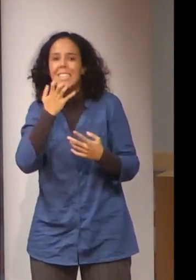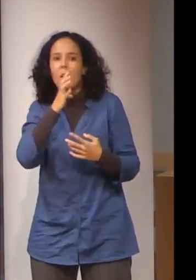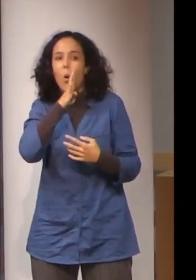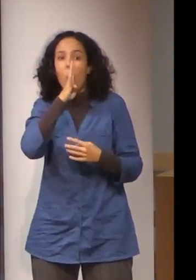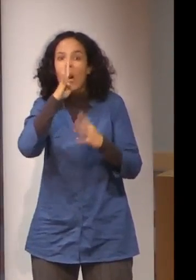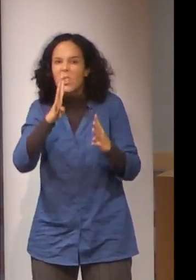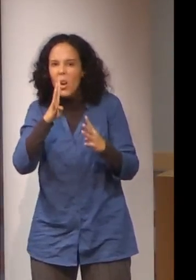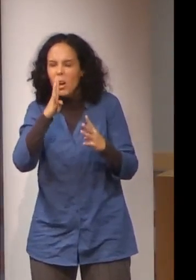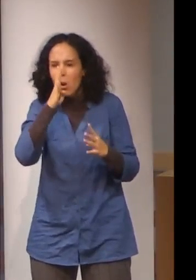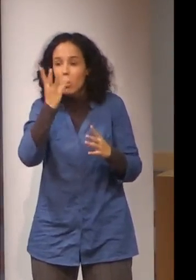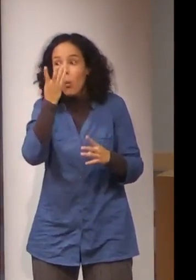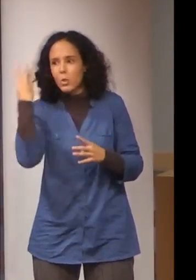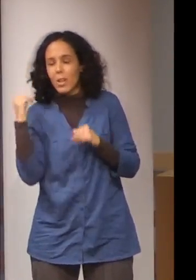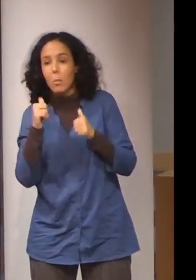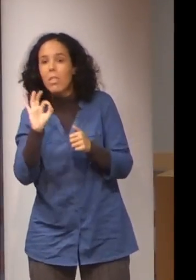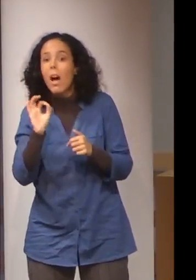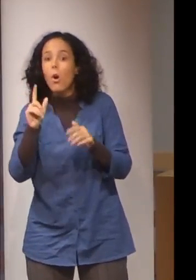porque